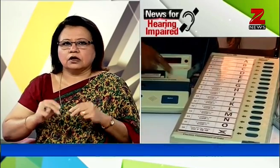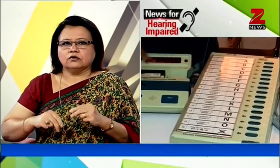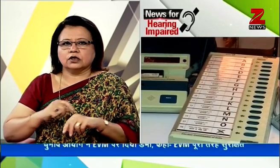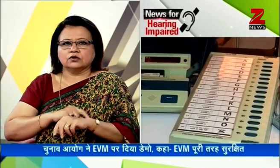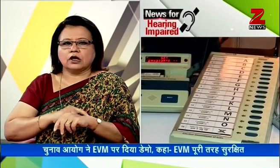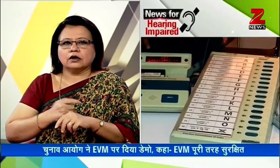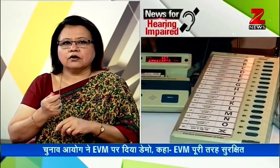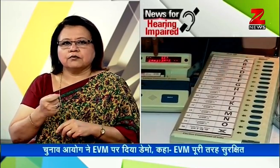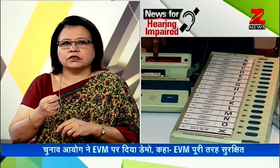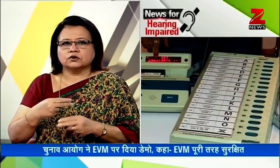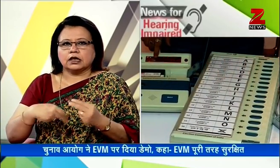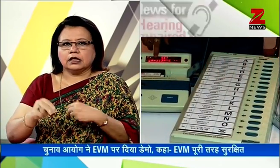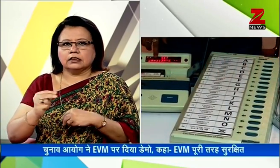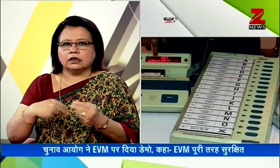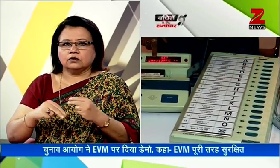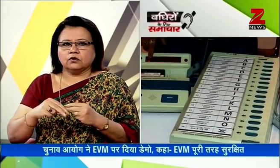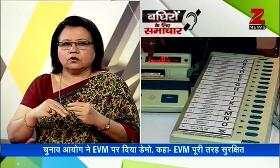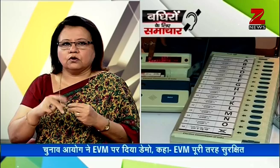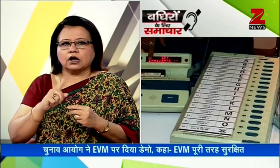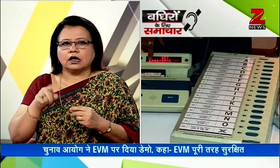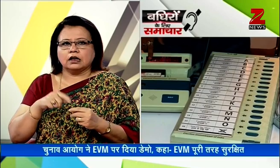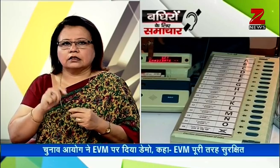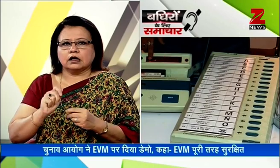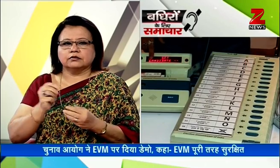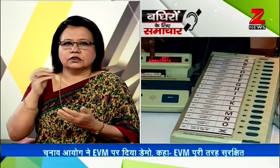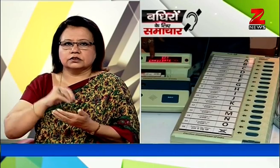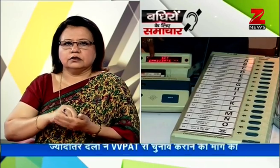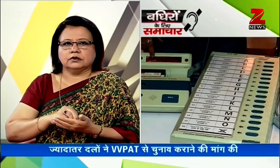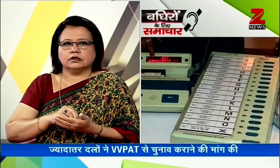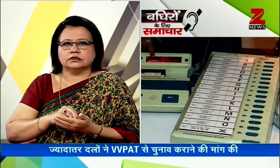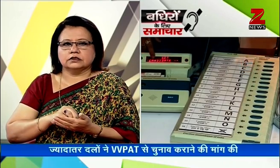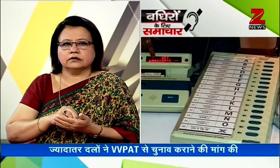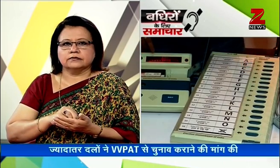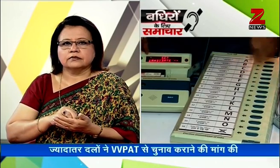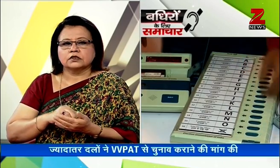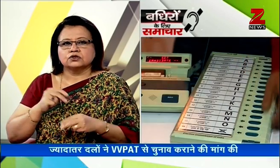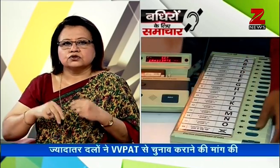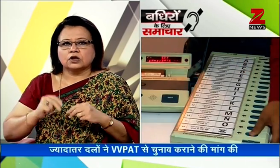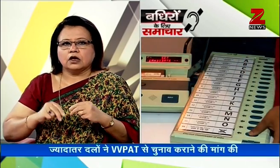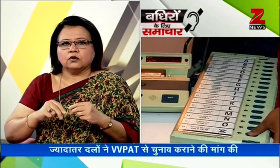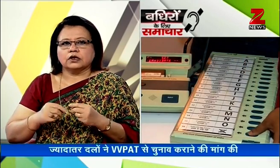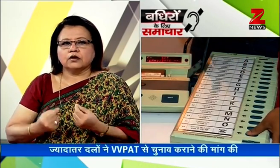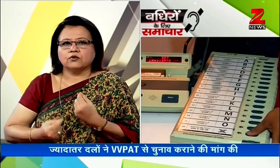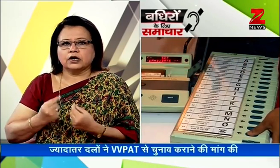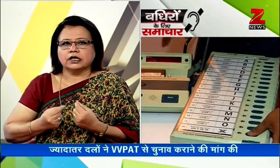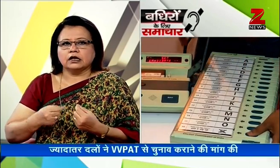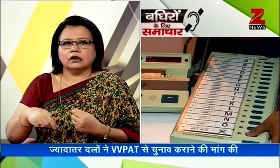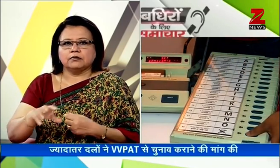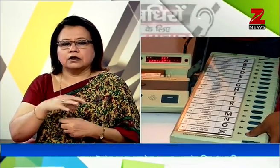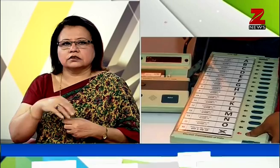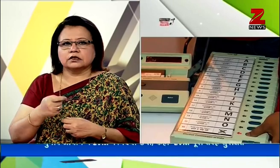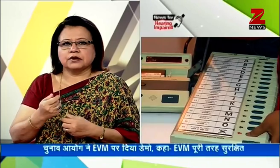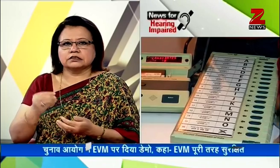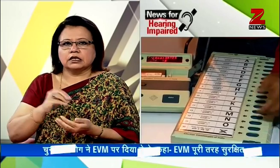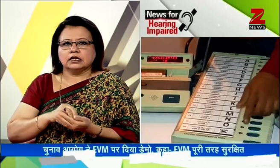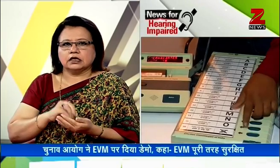कि चुनावों के दौरान पैसों के लेन देन को अपराध की श्रेणी में रखा जाए। चुनाव आयोग ने राजनीतिक दलों के